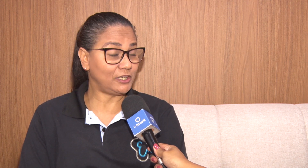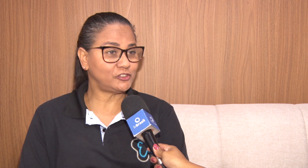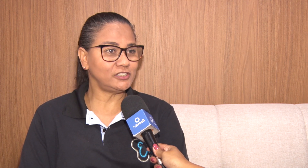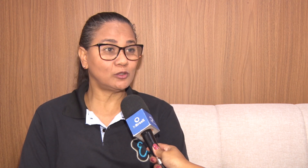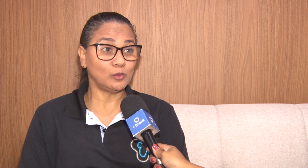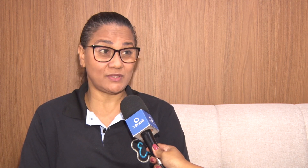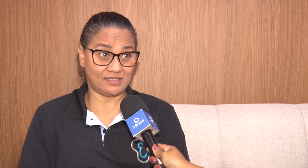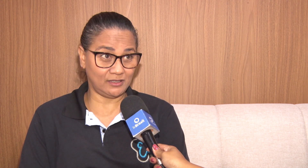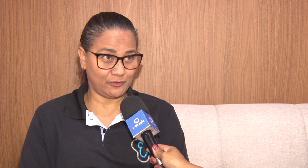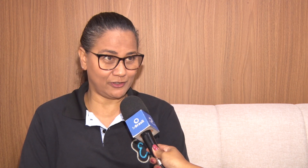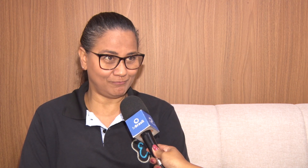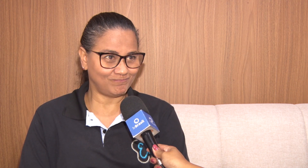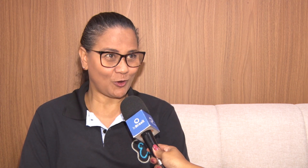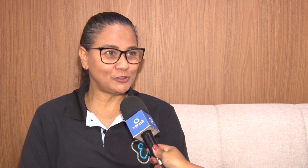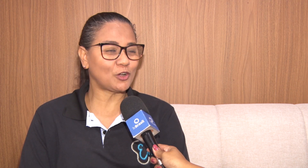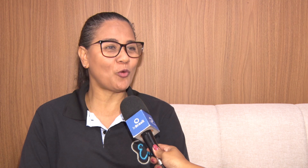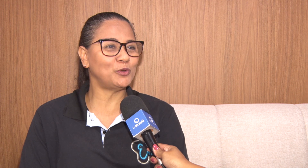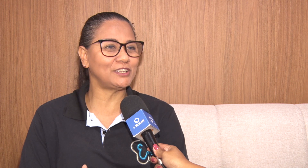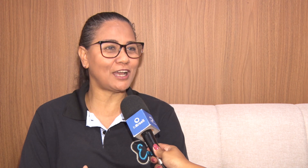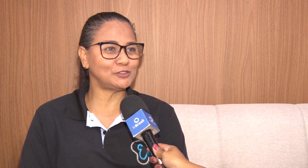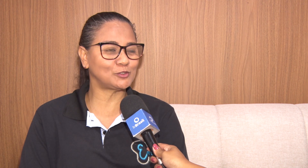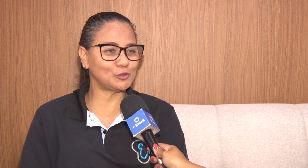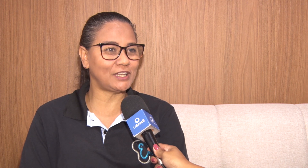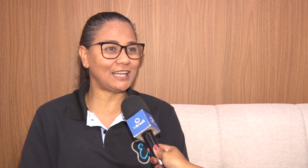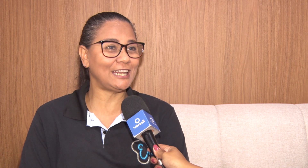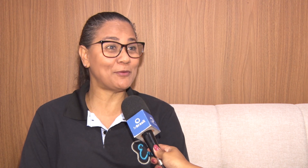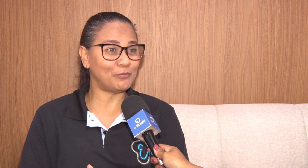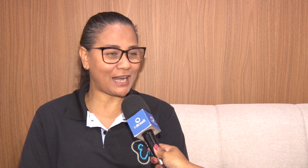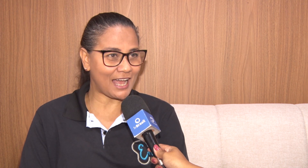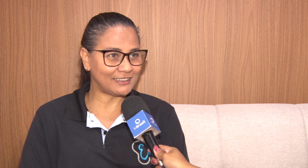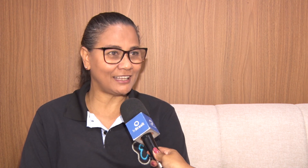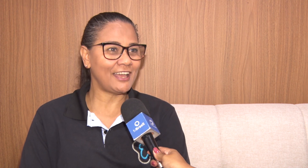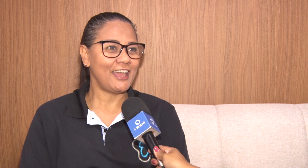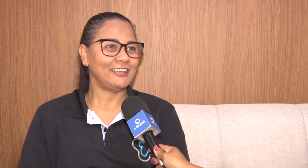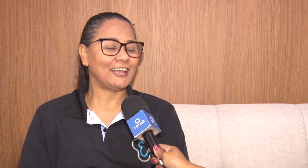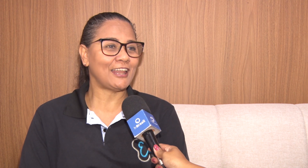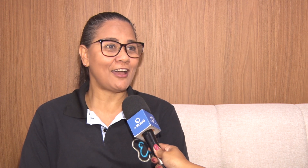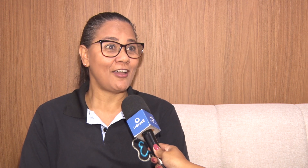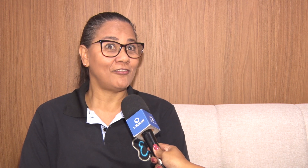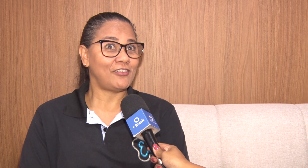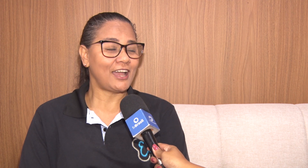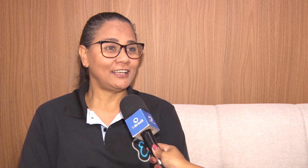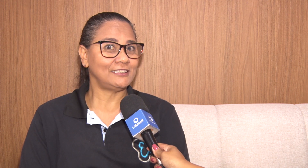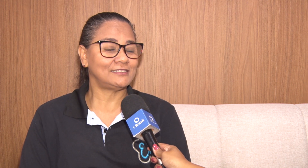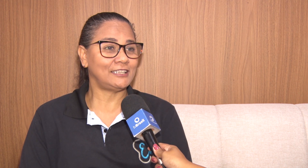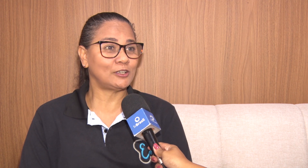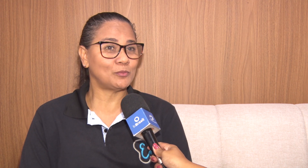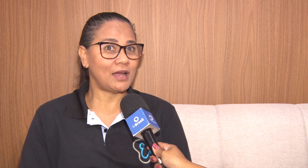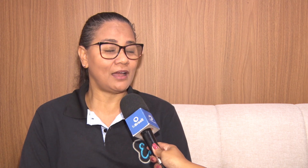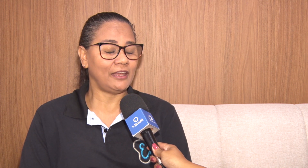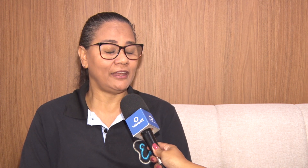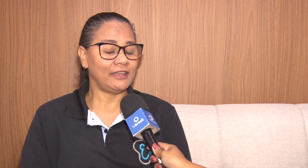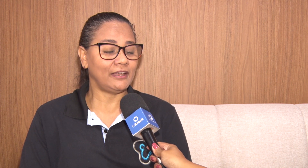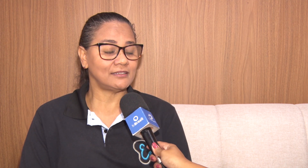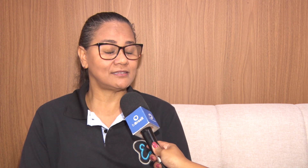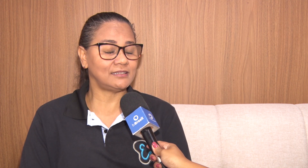realmente inclusiva, onde a comunidade surda, ela é lembrada e ela vai ter uma